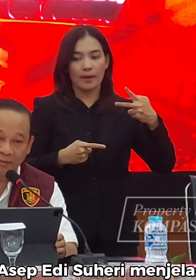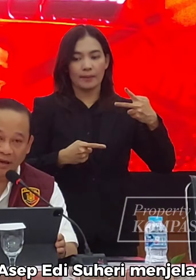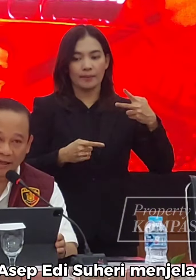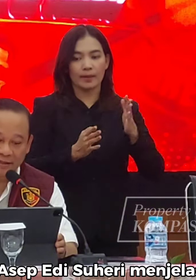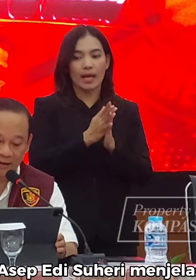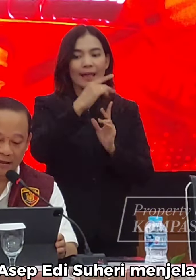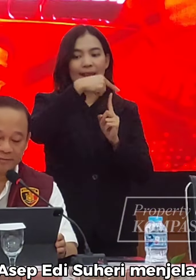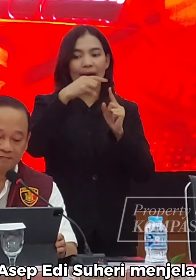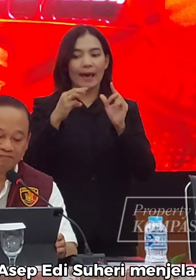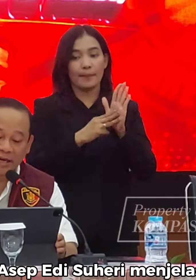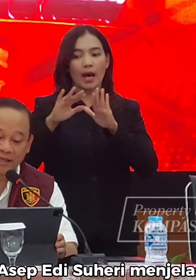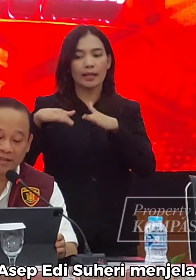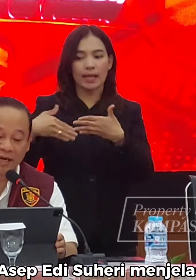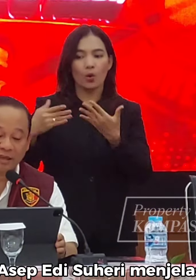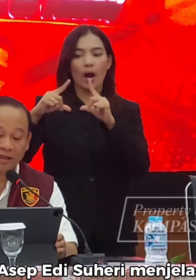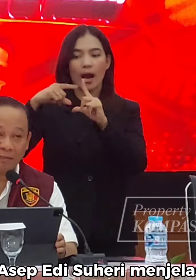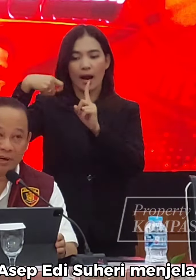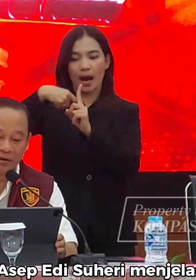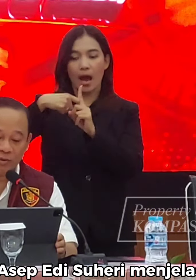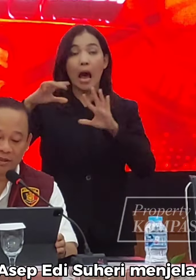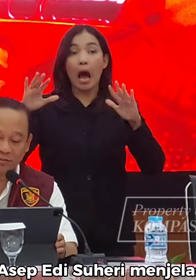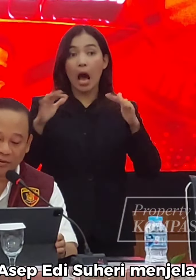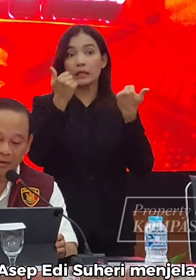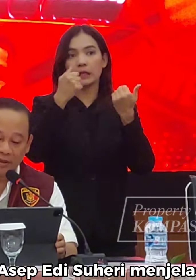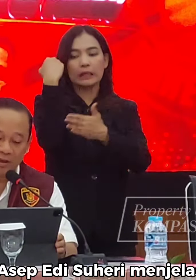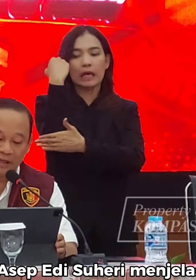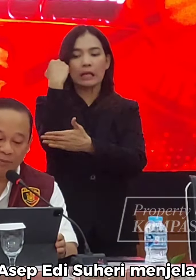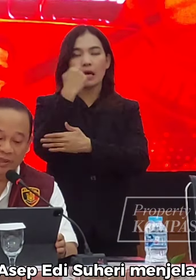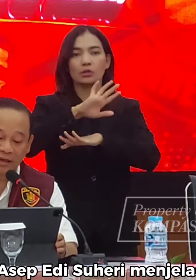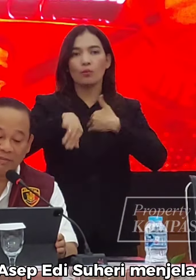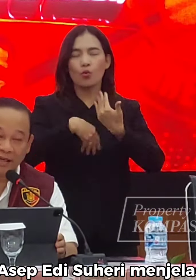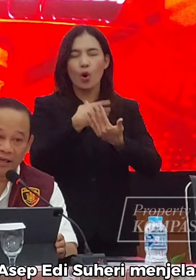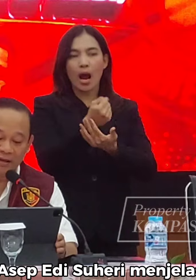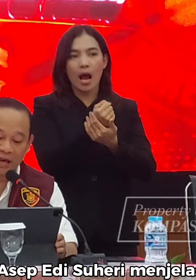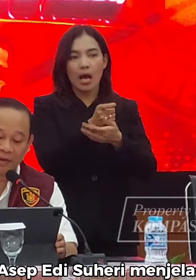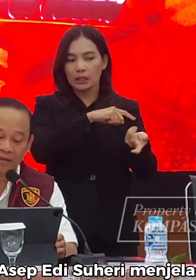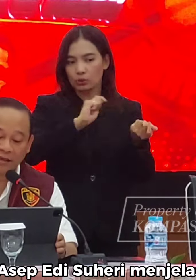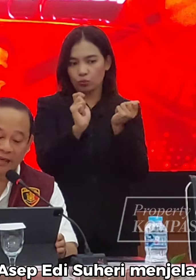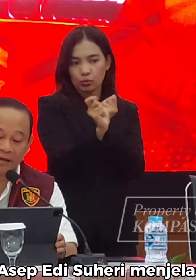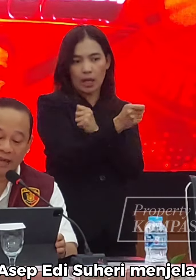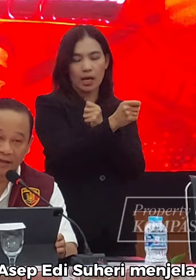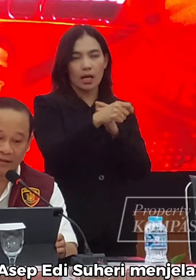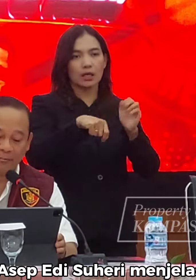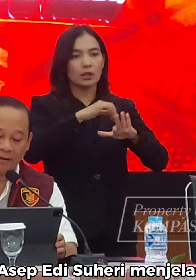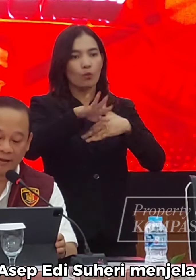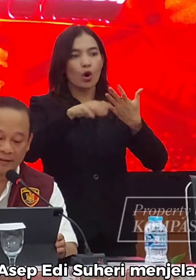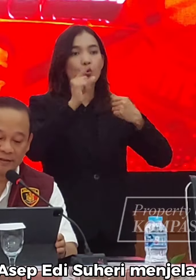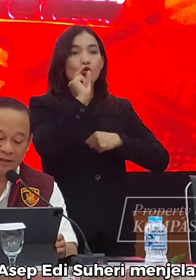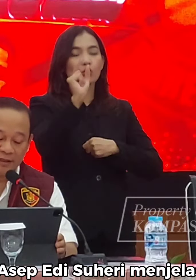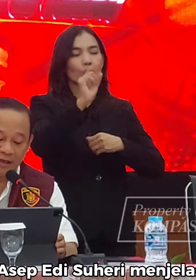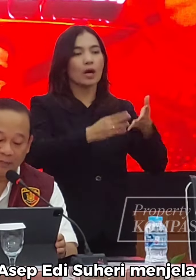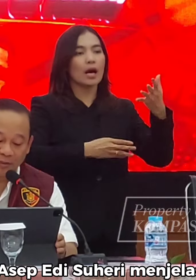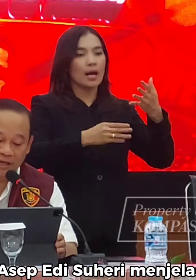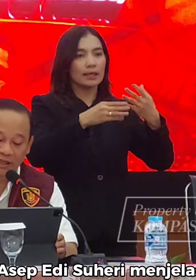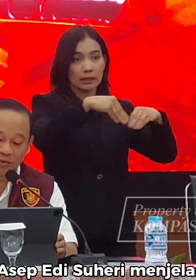TN alias akasi kejahatan tidak narkoba tersebut diputar kembali dalam kegiatan ilegal lainnya